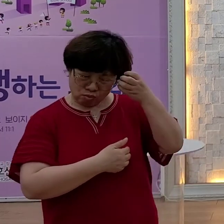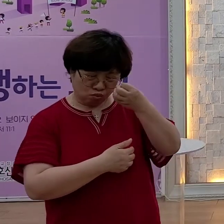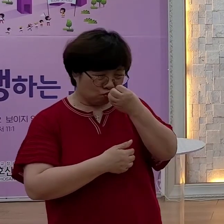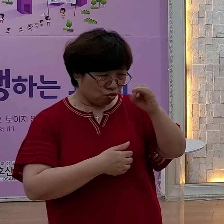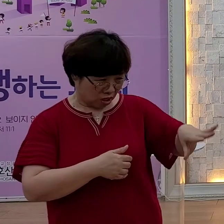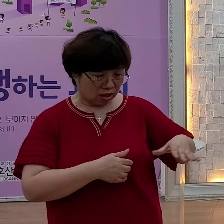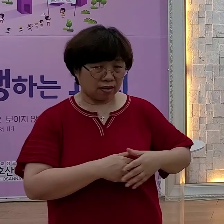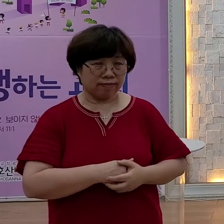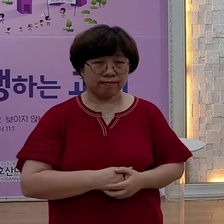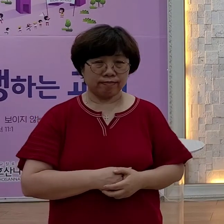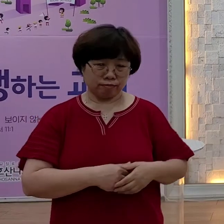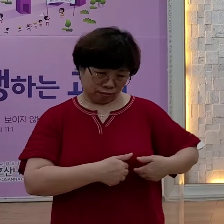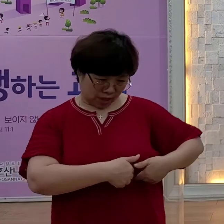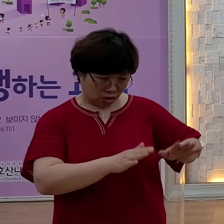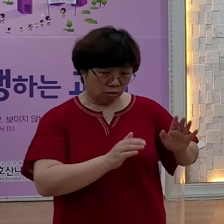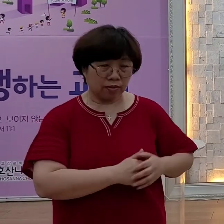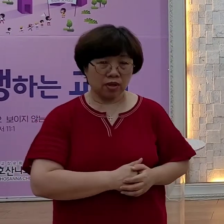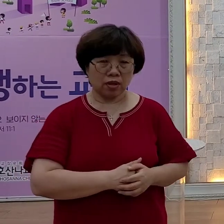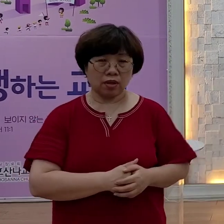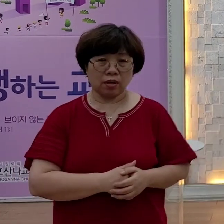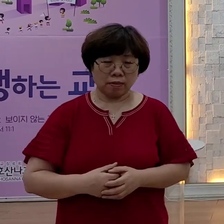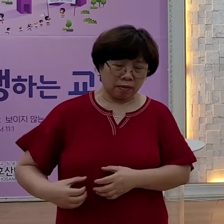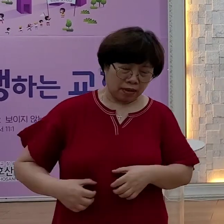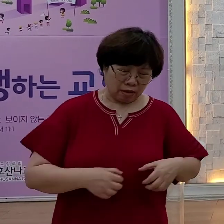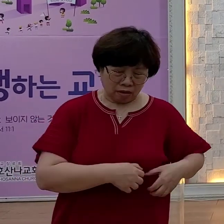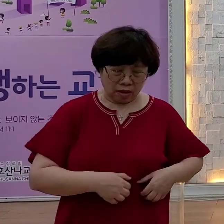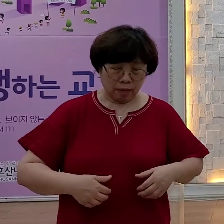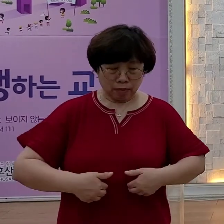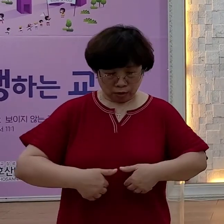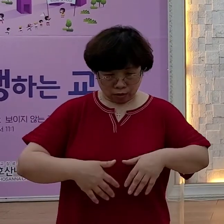그것을 방해합니다. 그래서 주저앉아버립니다.